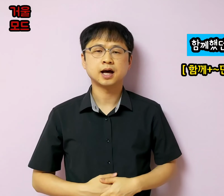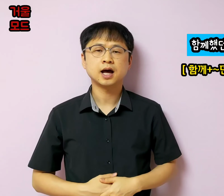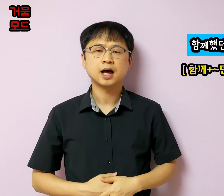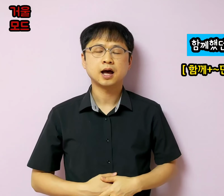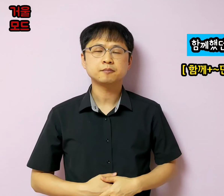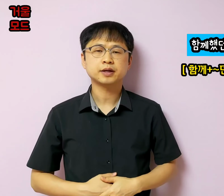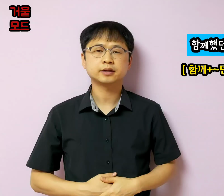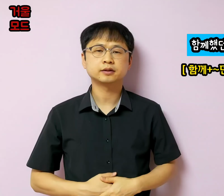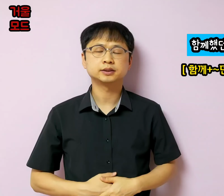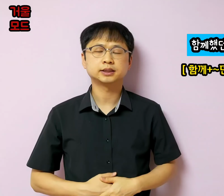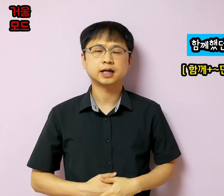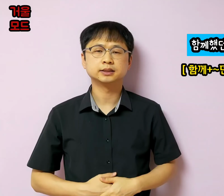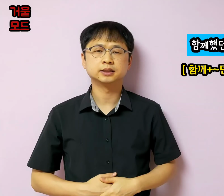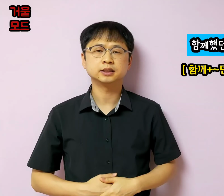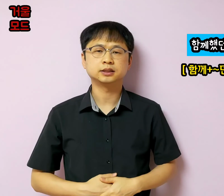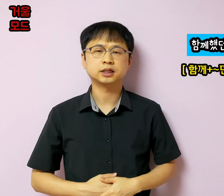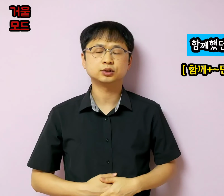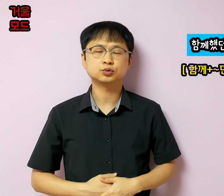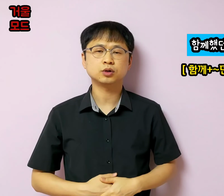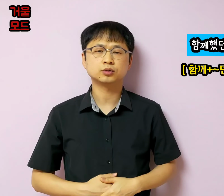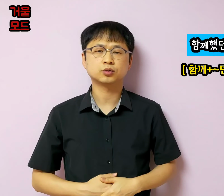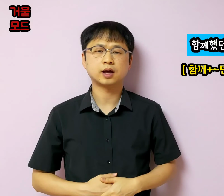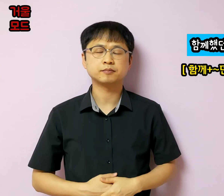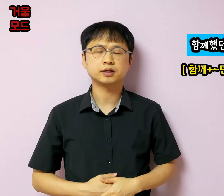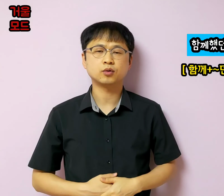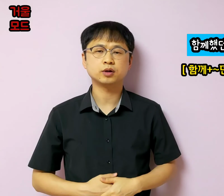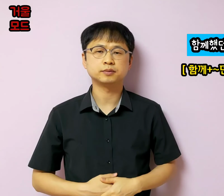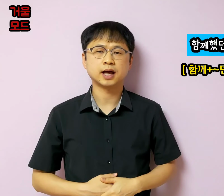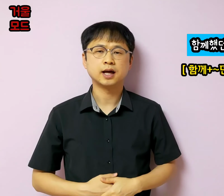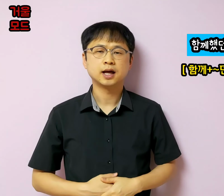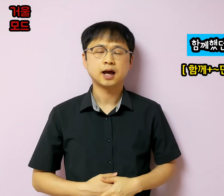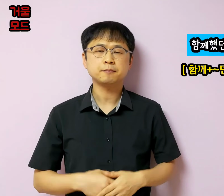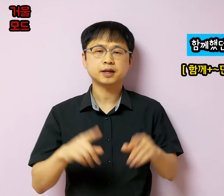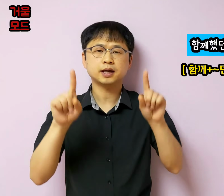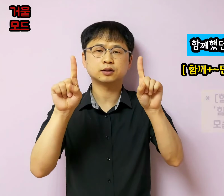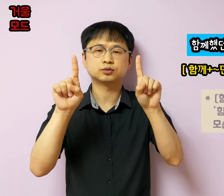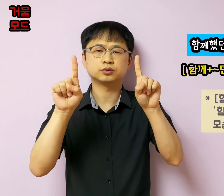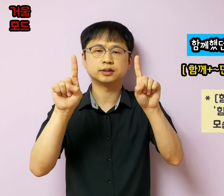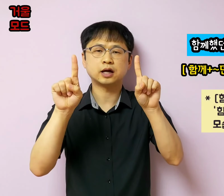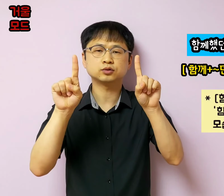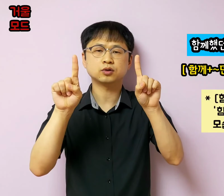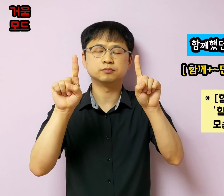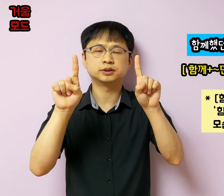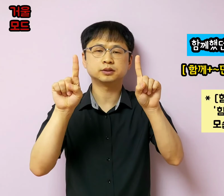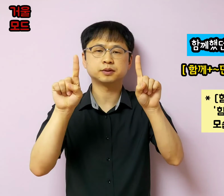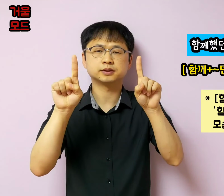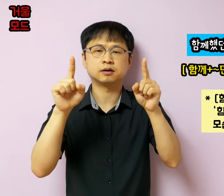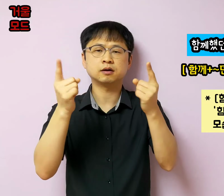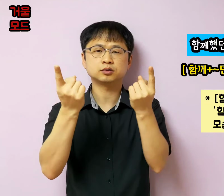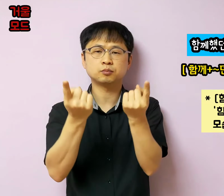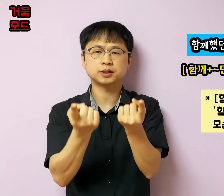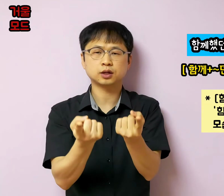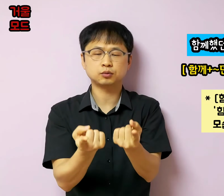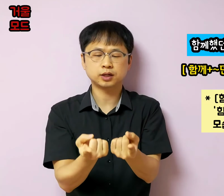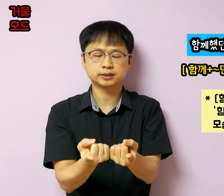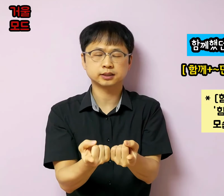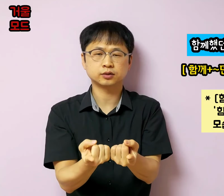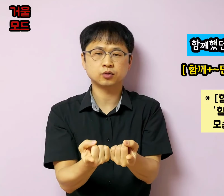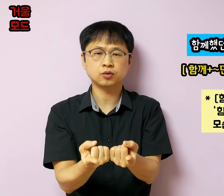가사. 함께 했던 시간은 이제 추억으로 남기고입니다. 함께라는 수어는 양손 검지를 펴서 손바닥이 위로 한 상태로